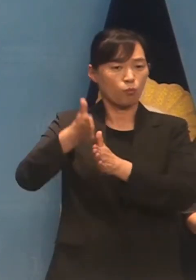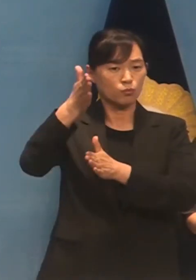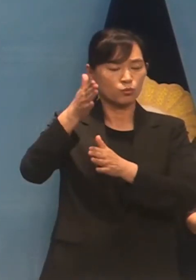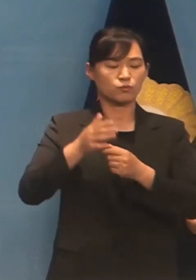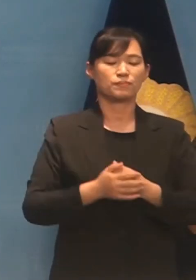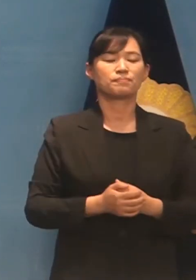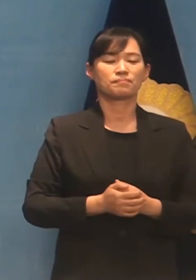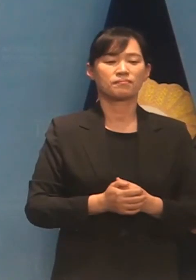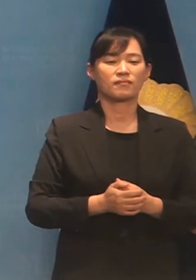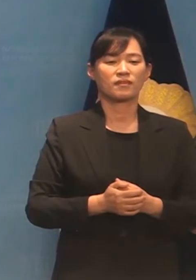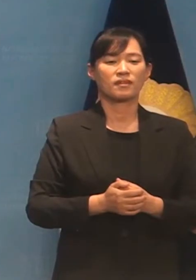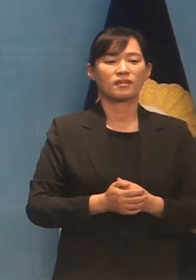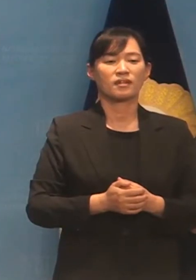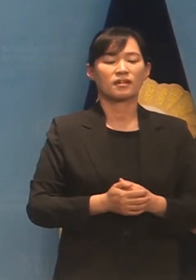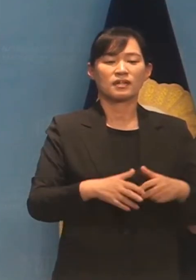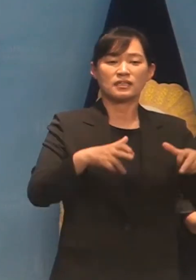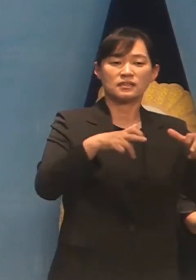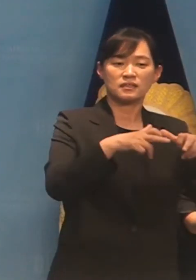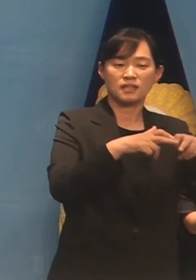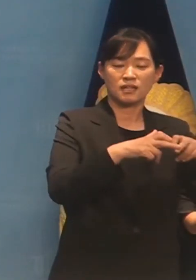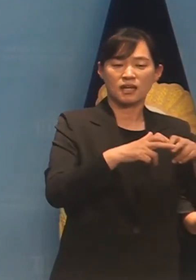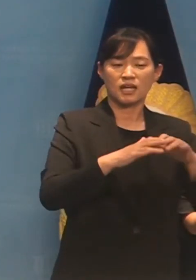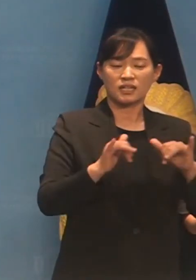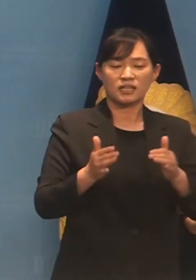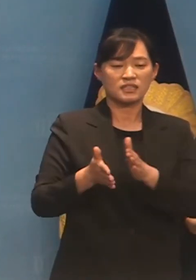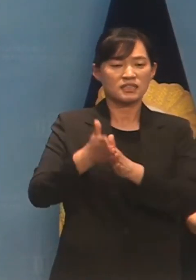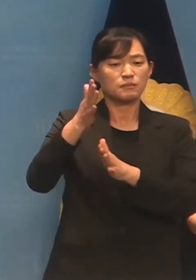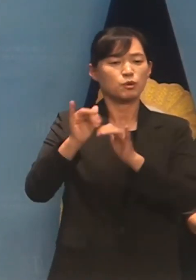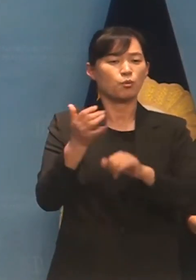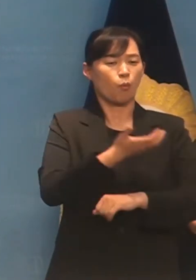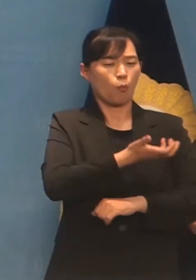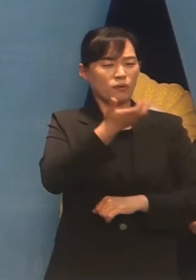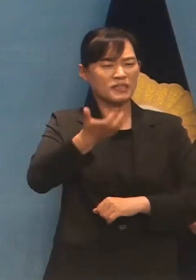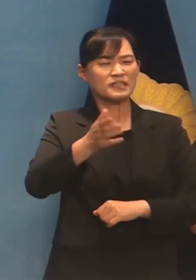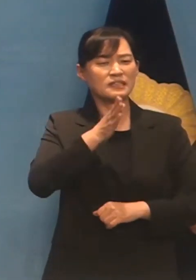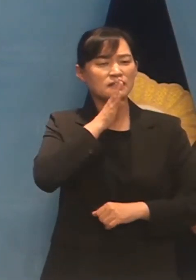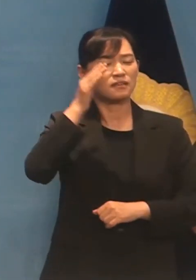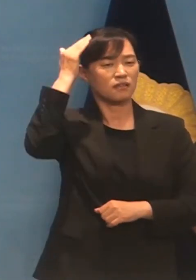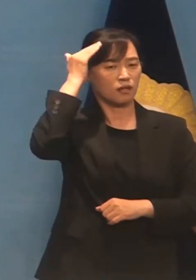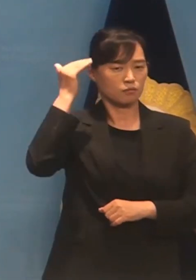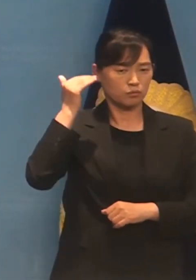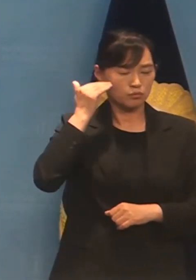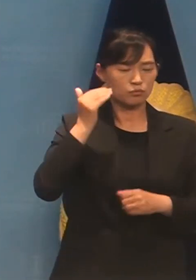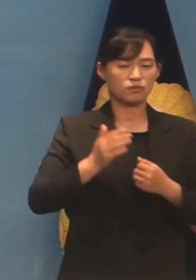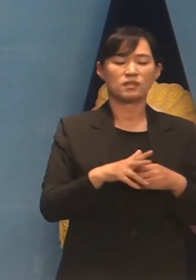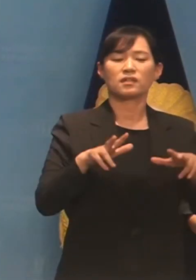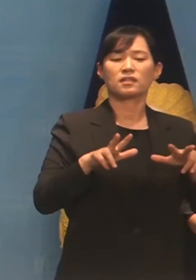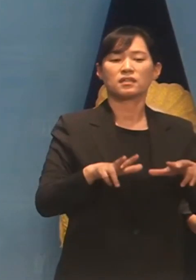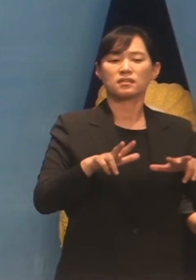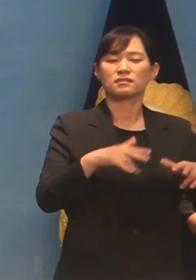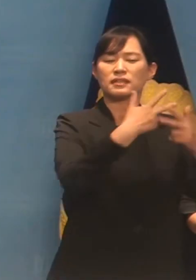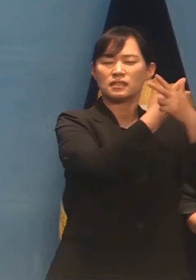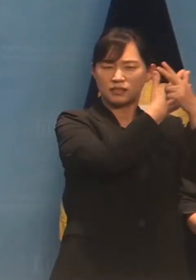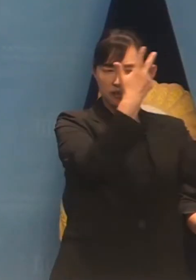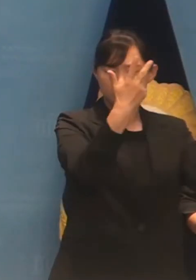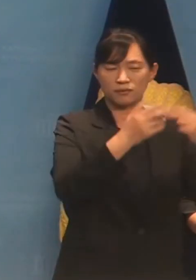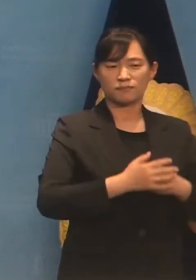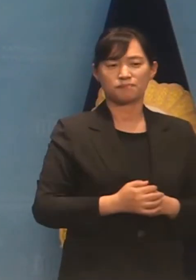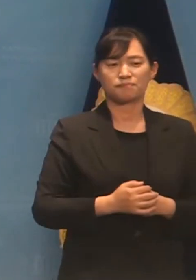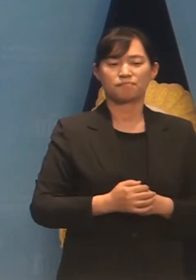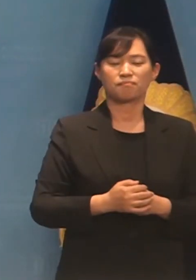기자회견문. 장애인이 시민으로 이동하는 진짜 대한민국, 이제는